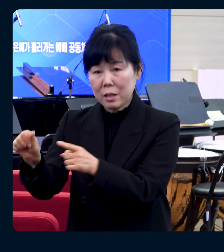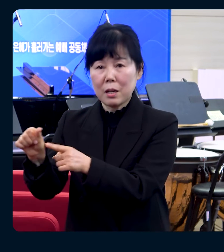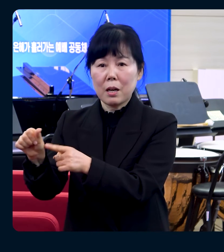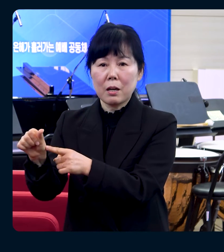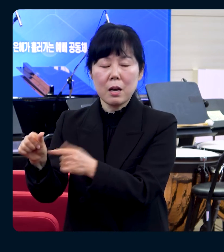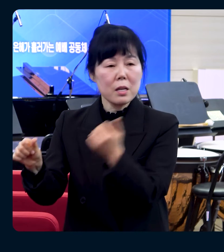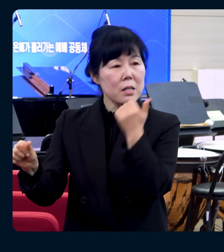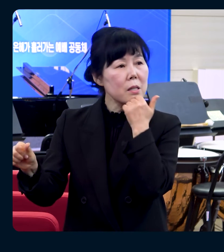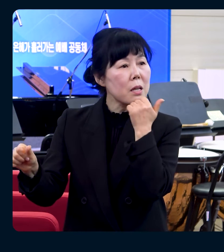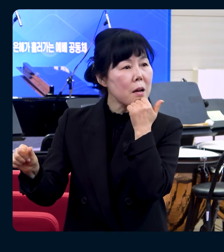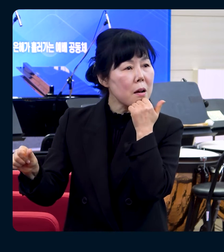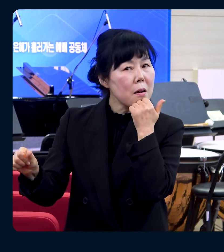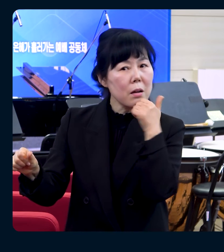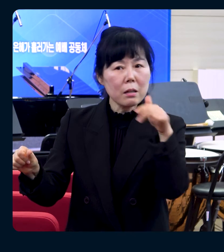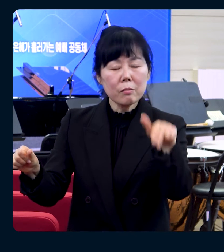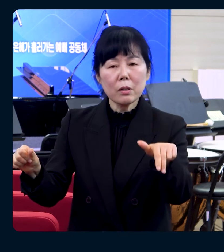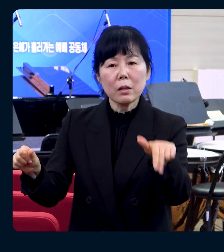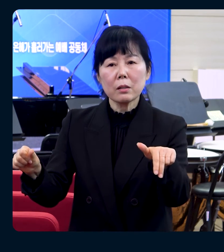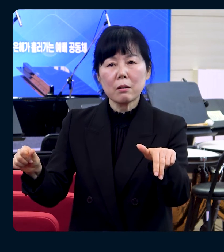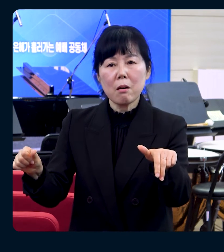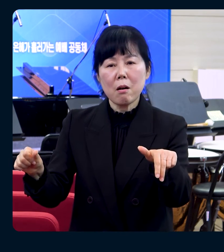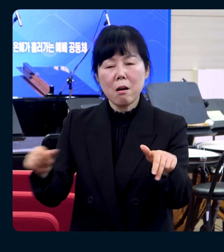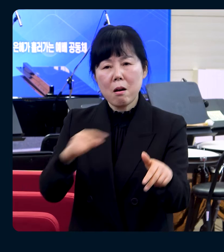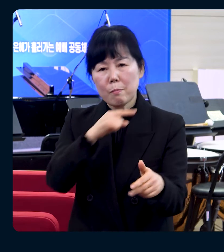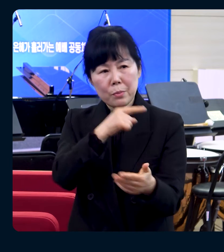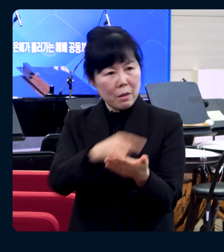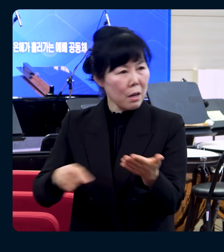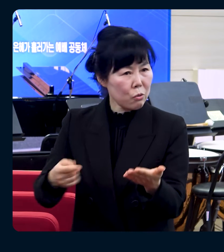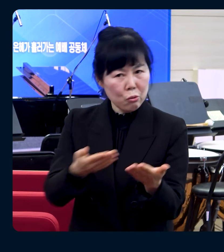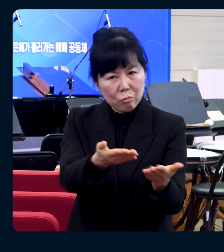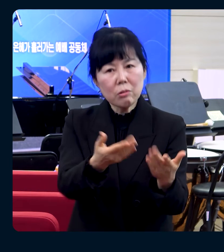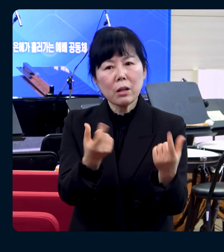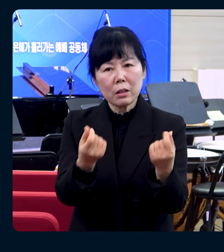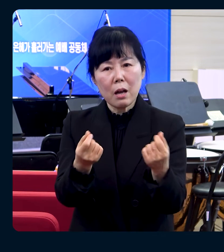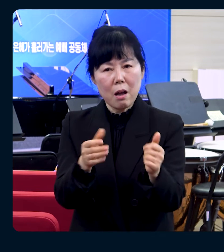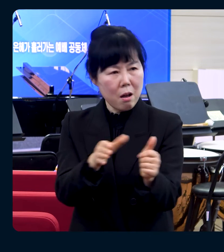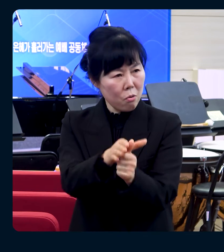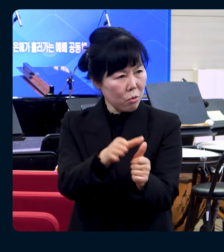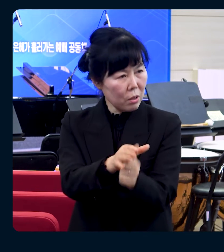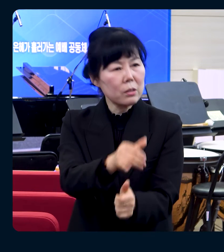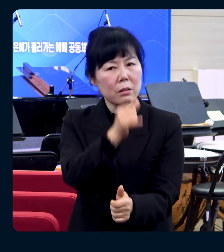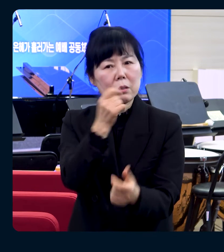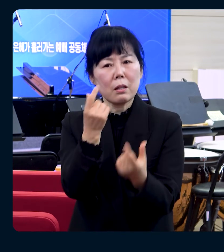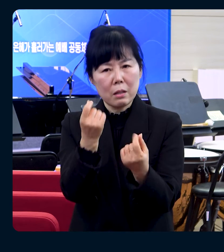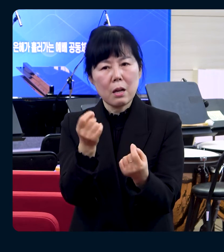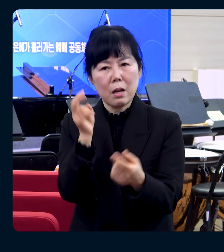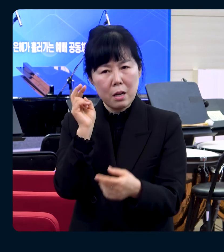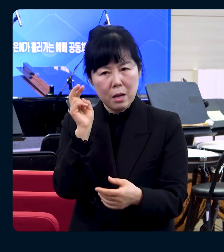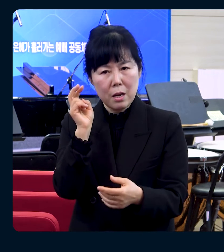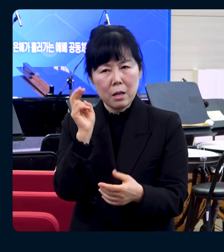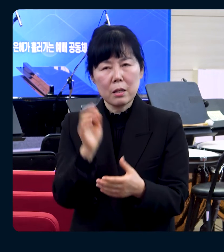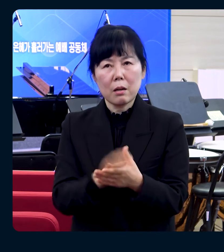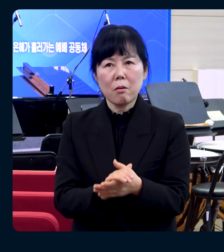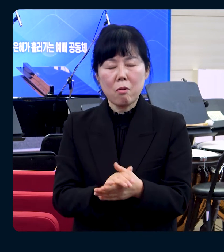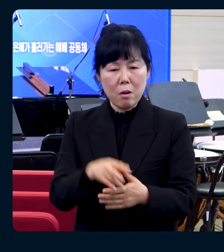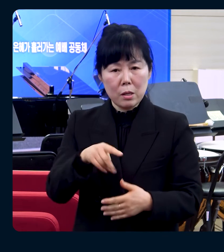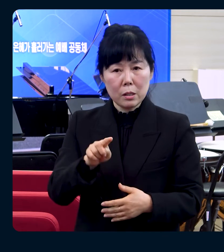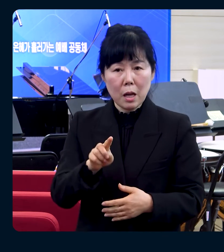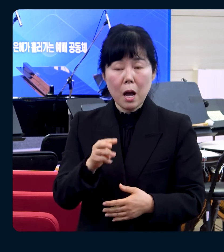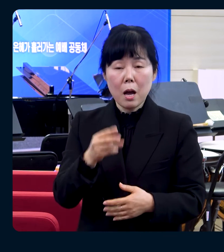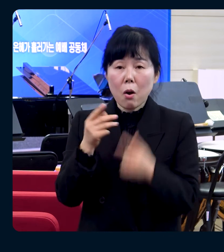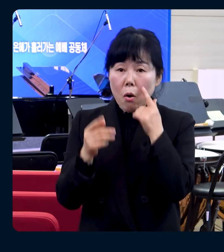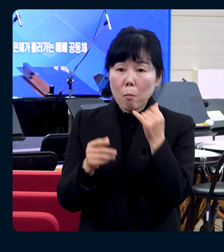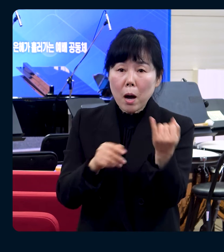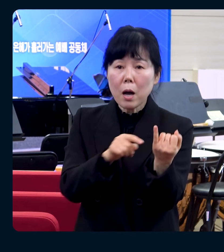이스마엘은 나중에 이삭에게 굉장히 심각한 해가 되겠구나, 위협이 되겠구나 하는 생각이 들어오니까 뭐